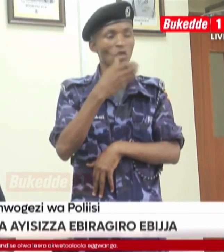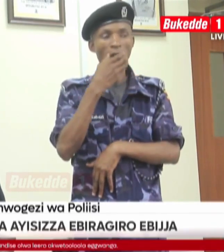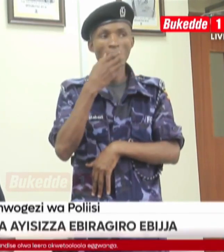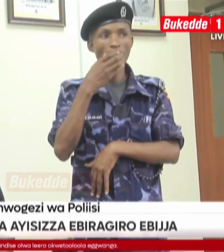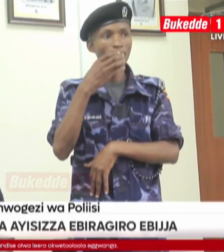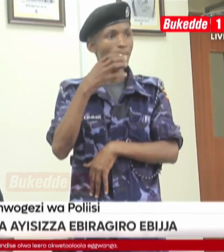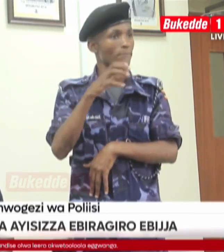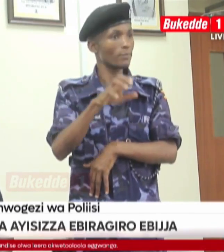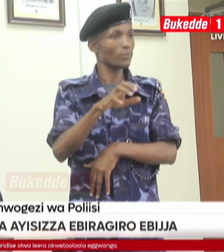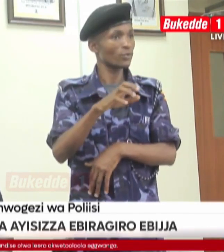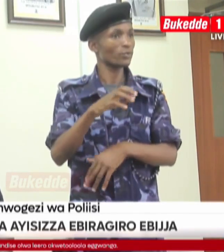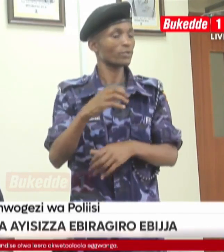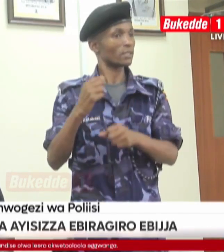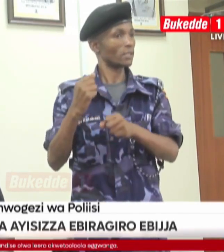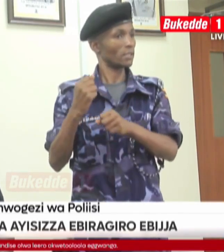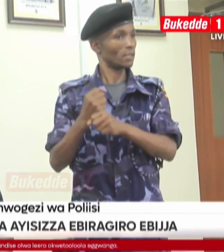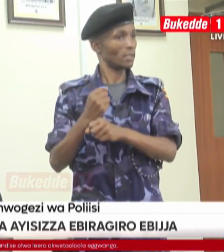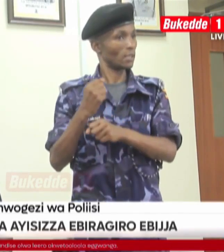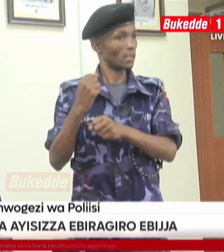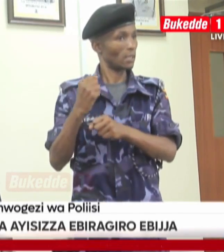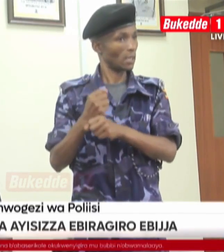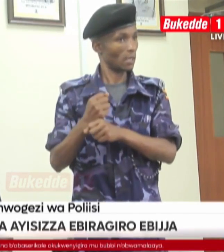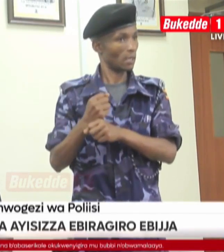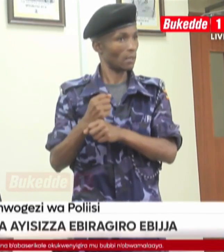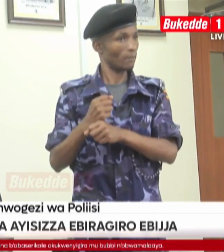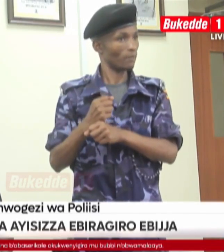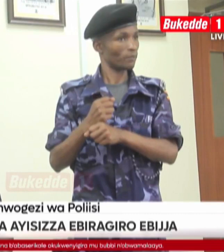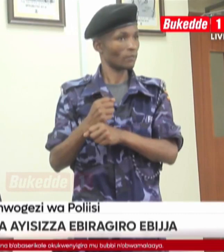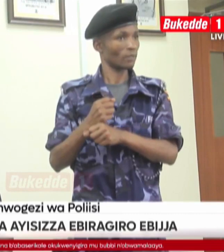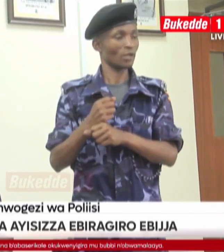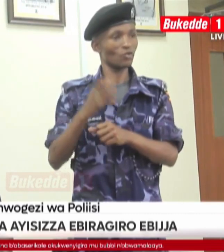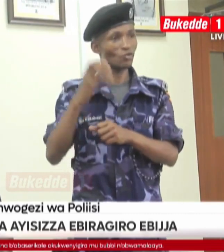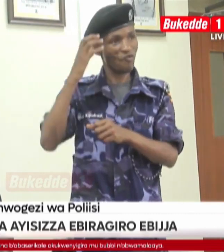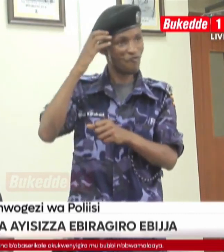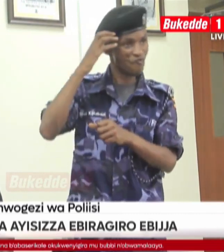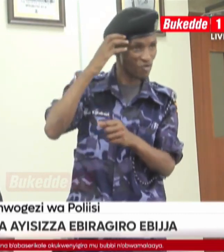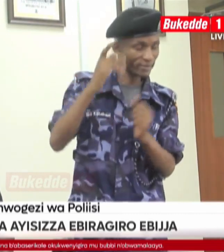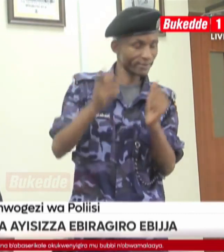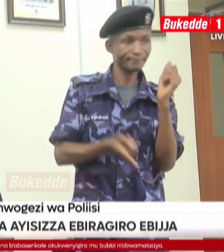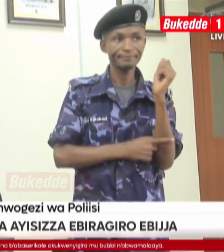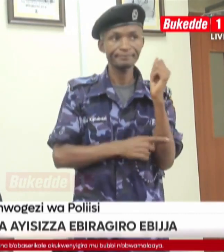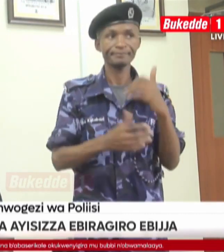okuvumirira abawala ab'obuwala okubakako omukwano